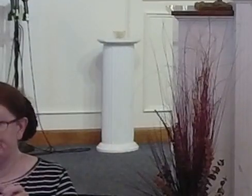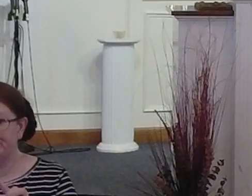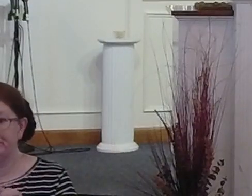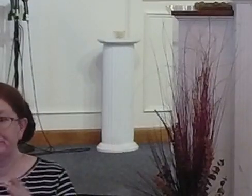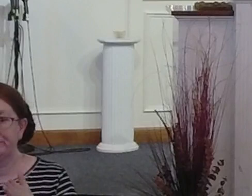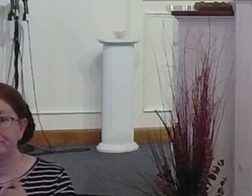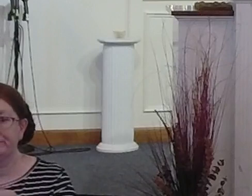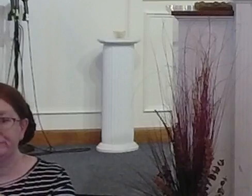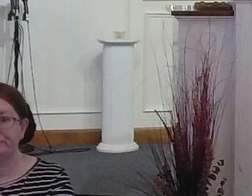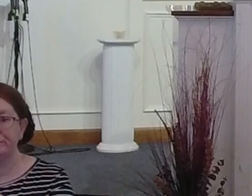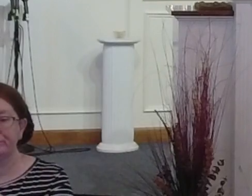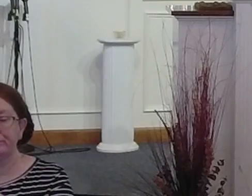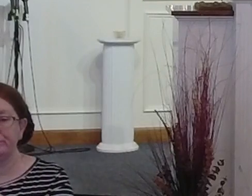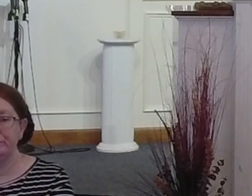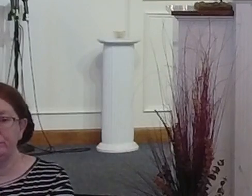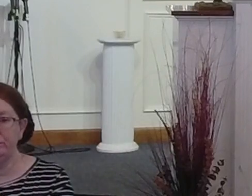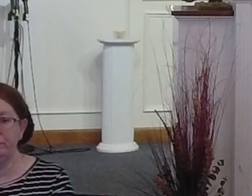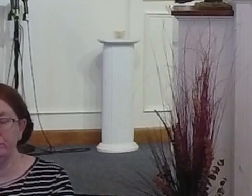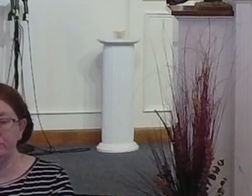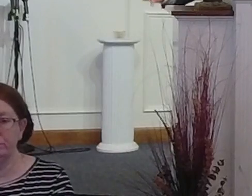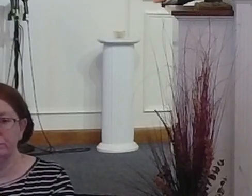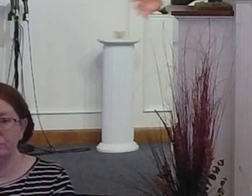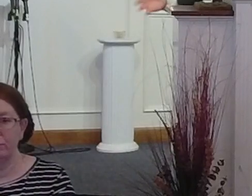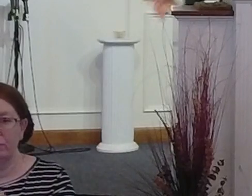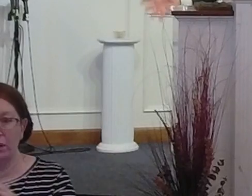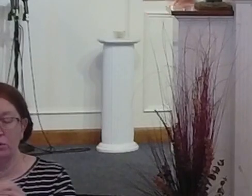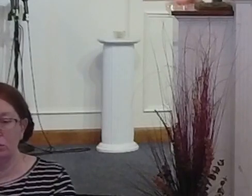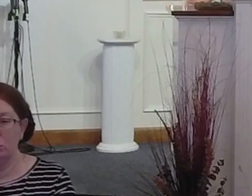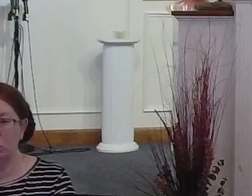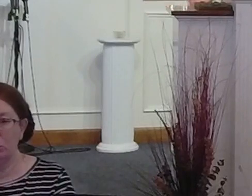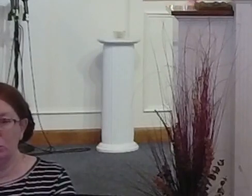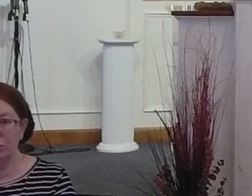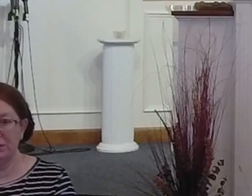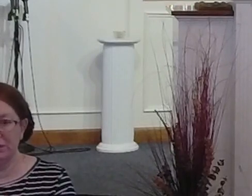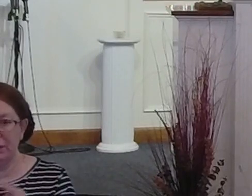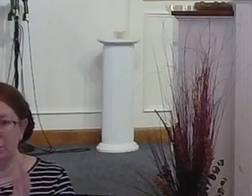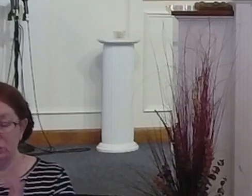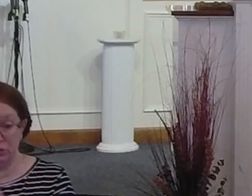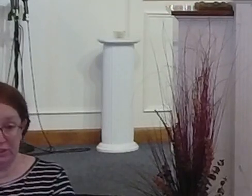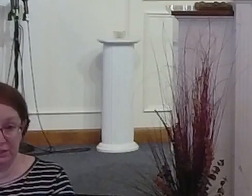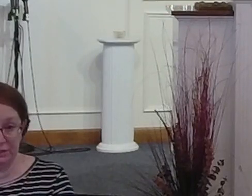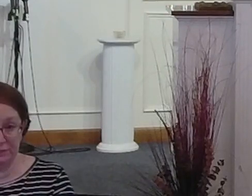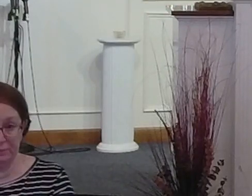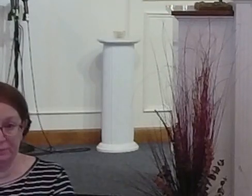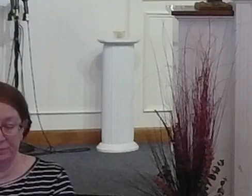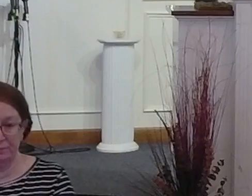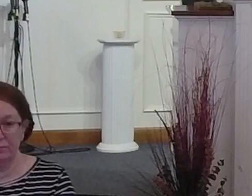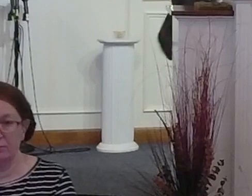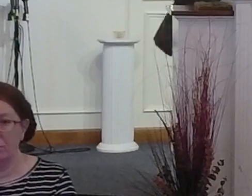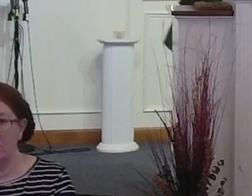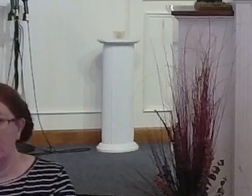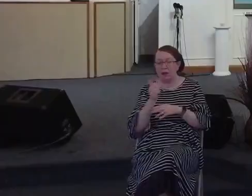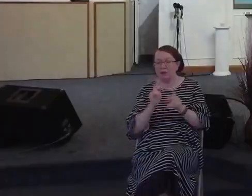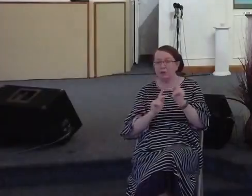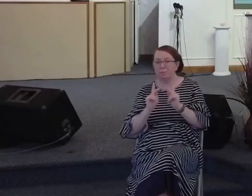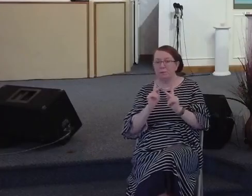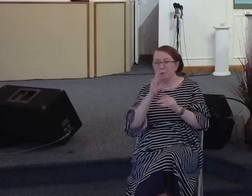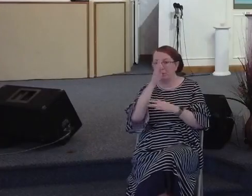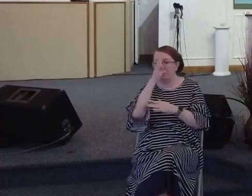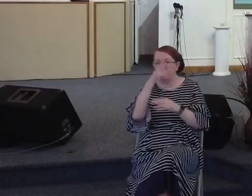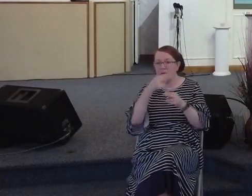él hizo. Y todas estas cosas se referían a él, pero nadie sabía su nombre. Todo el